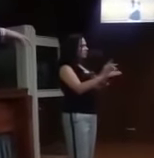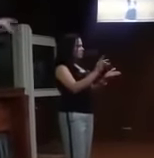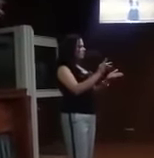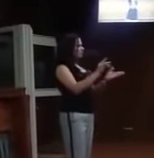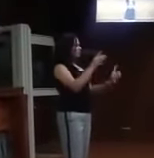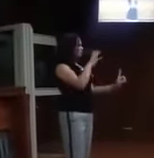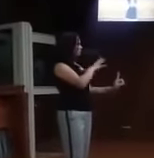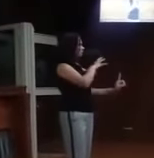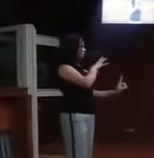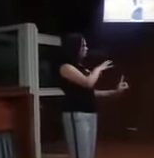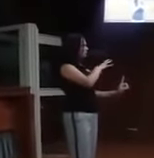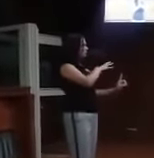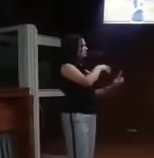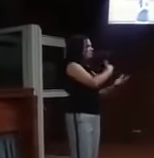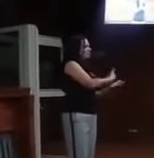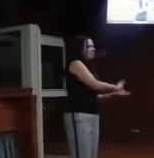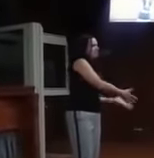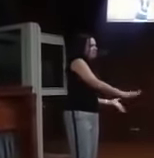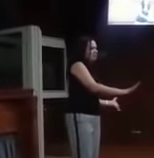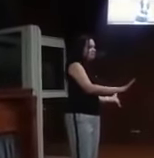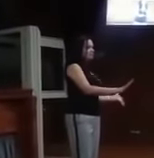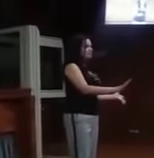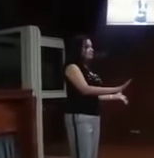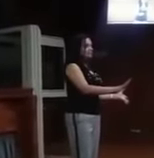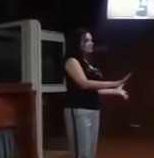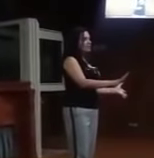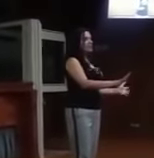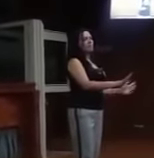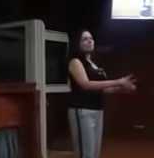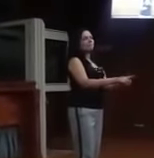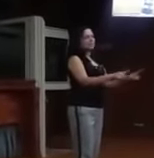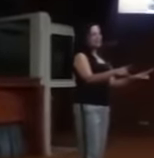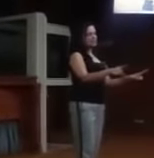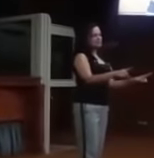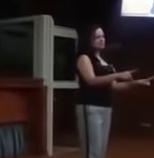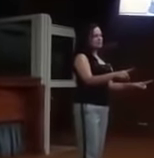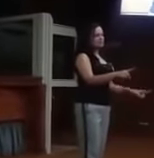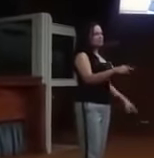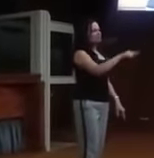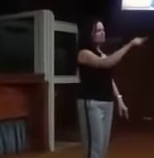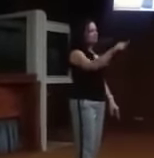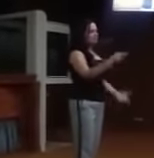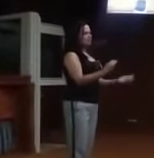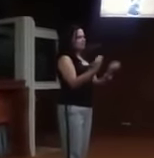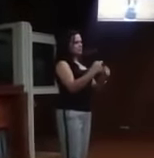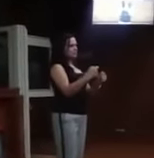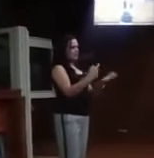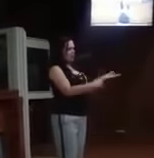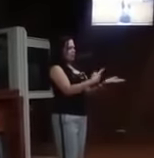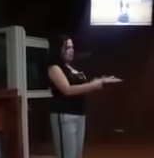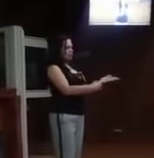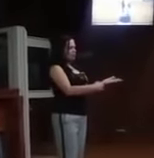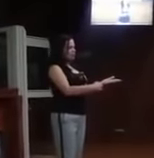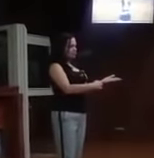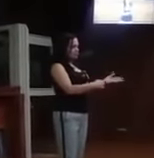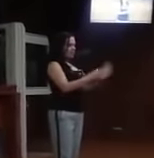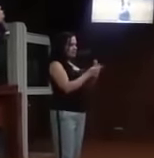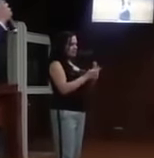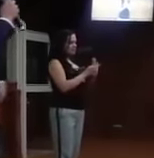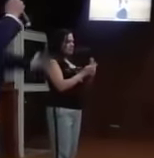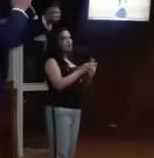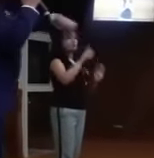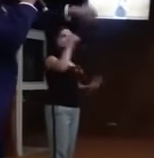não é porque você estudou, não é nada disso. O sistema sabe o compromisso que você tem com Deus. O